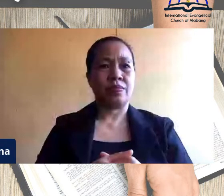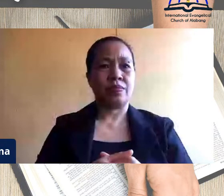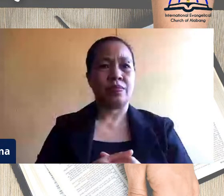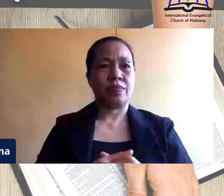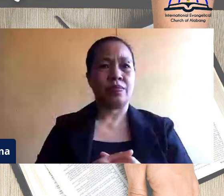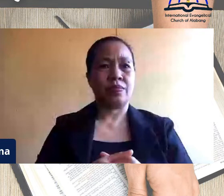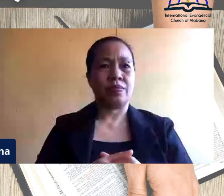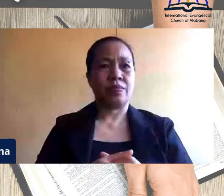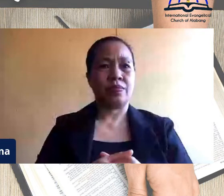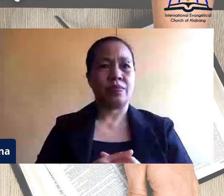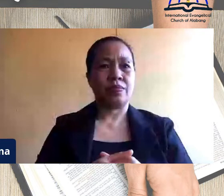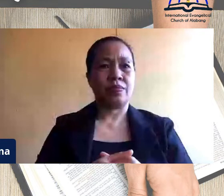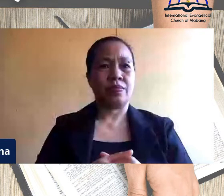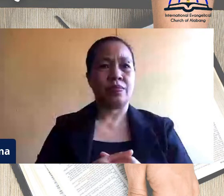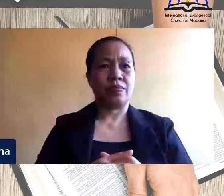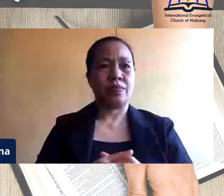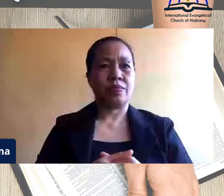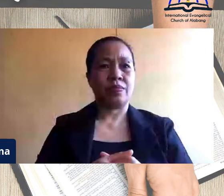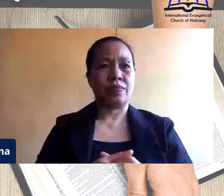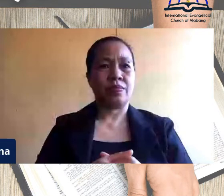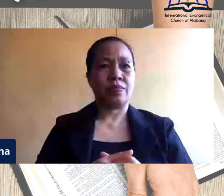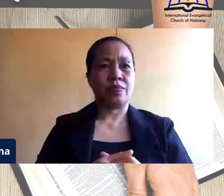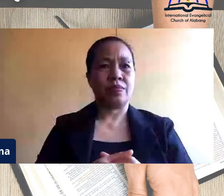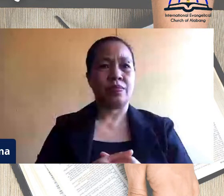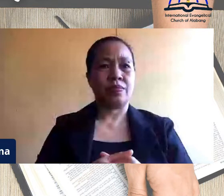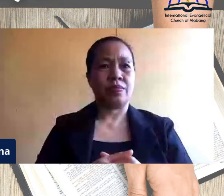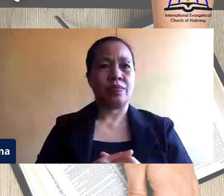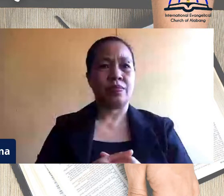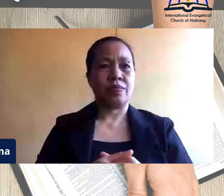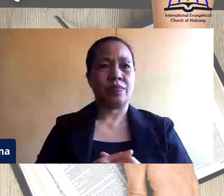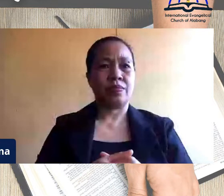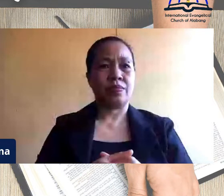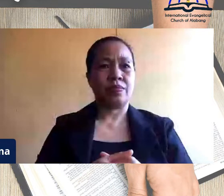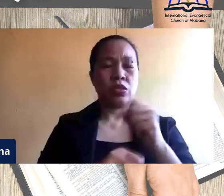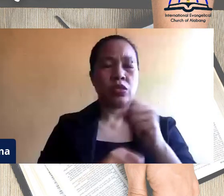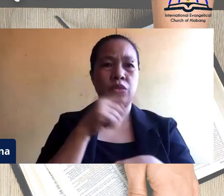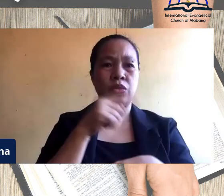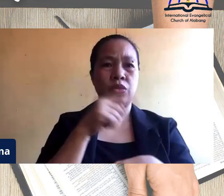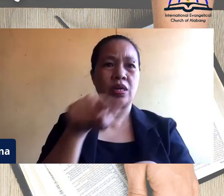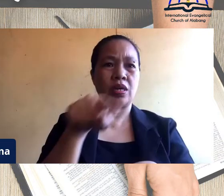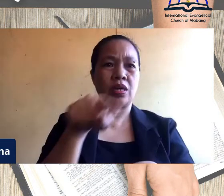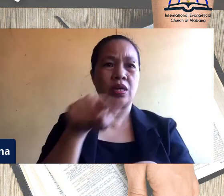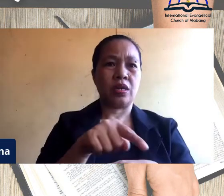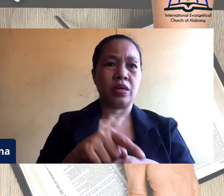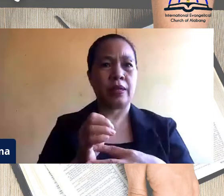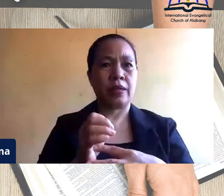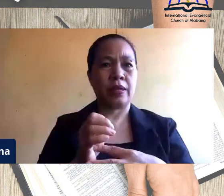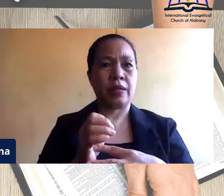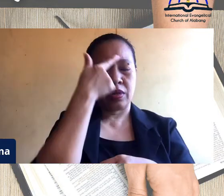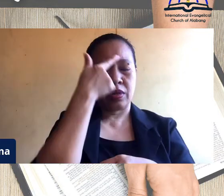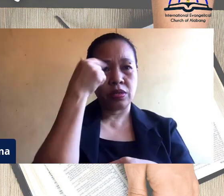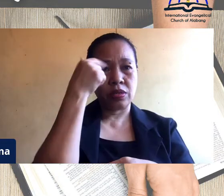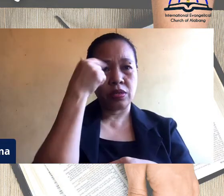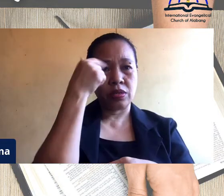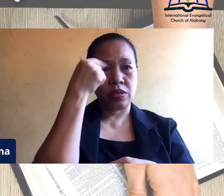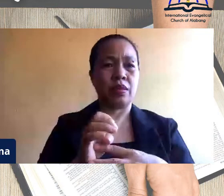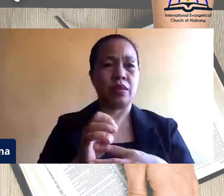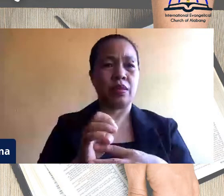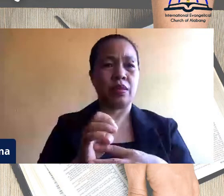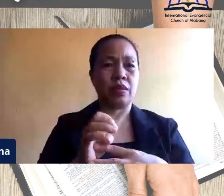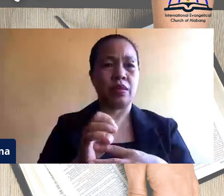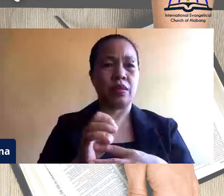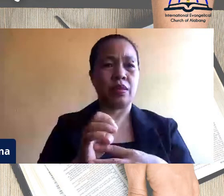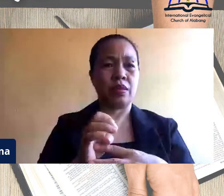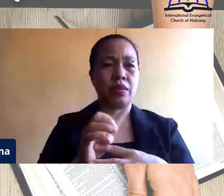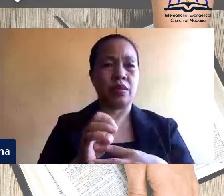Jesus has already defeated Satan. Yet, Satan is still in this world and he